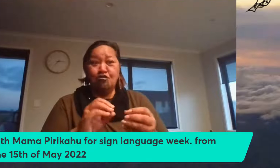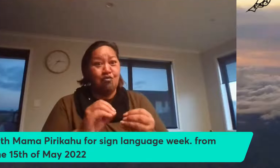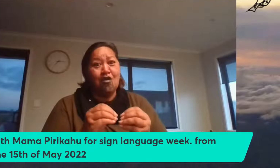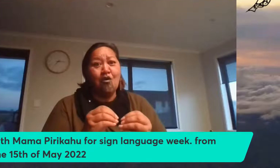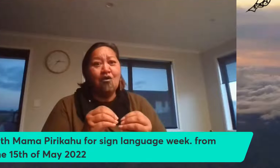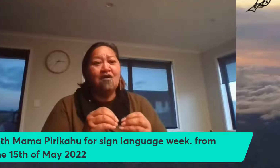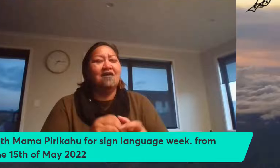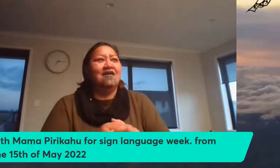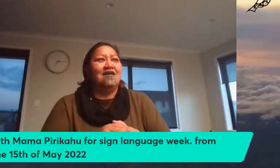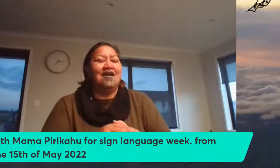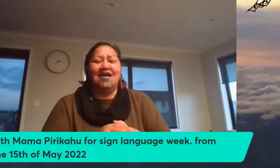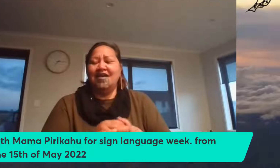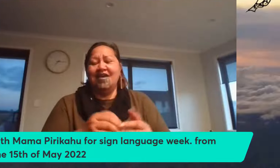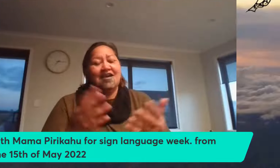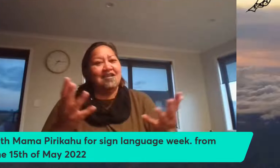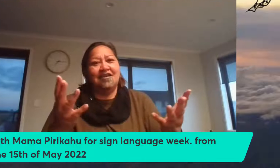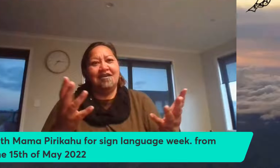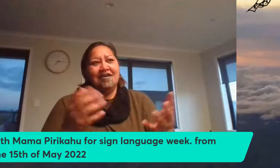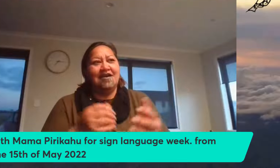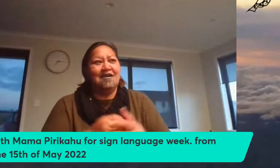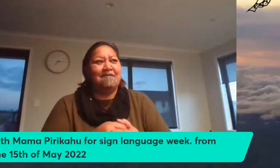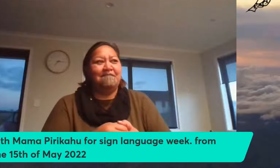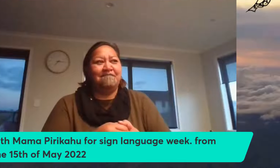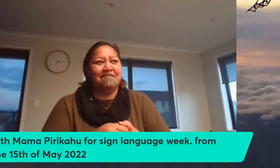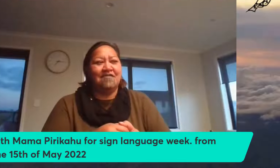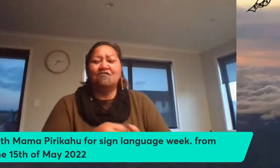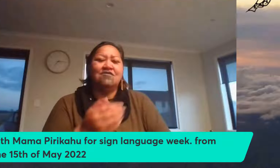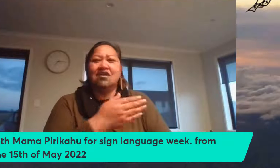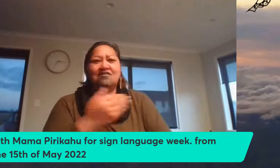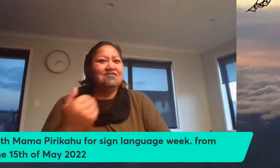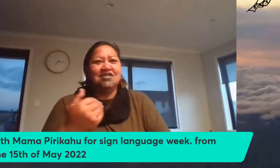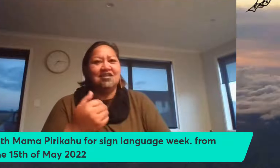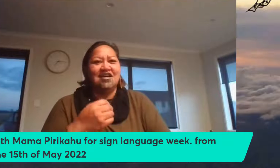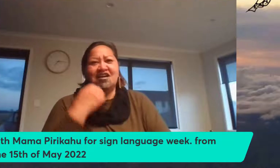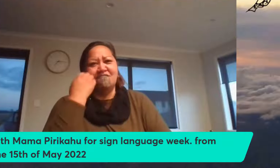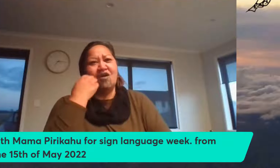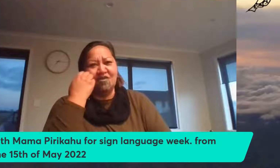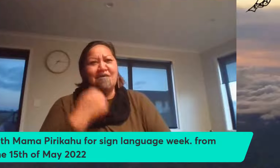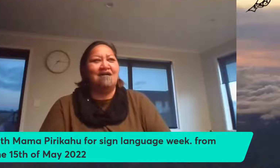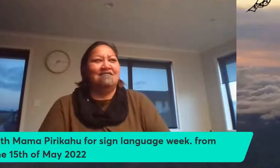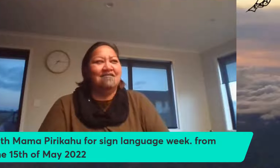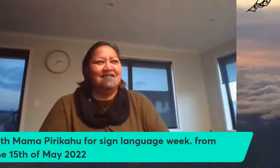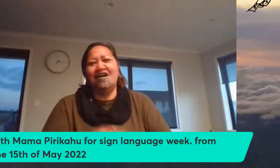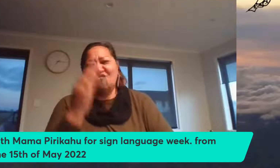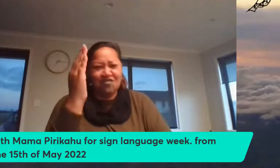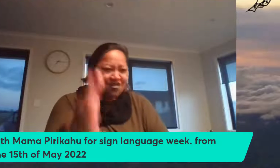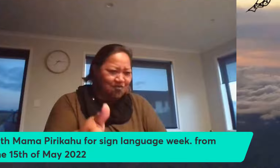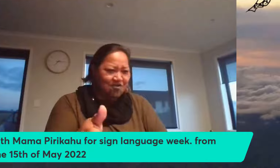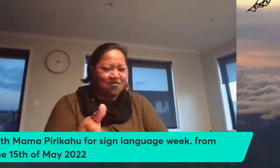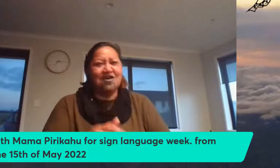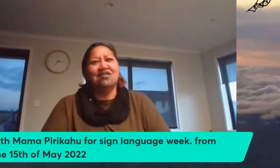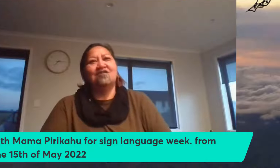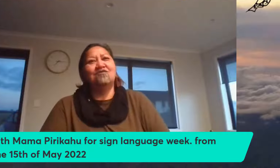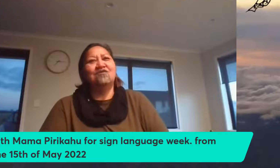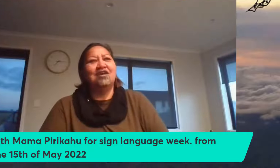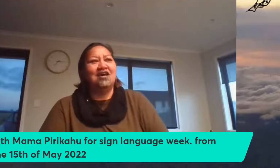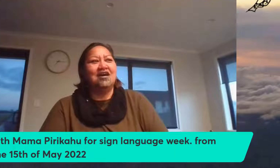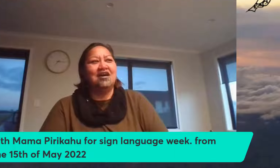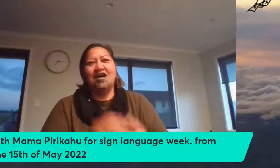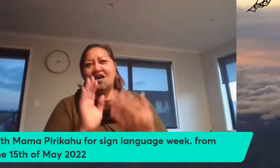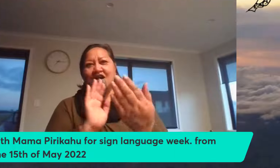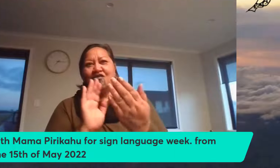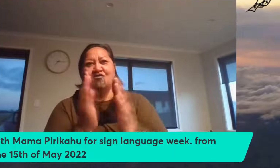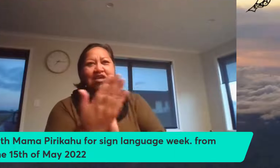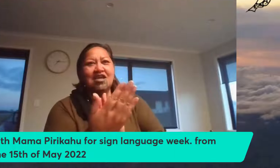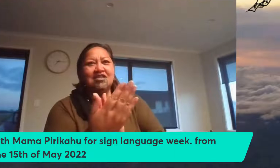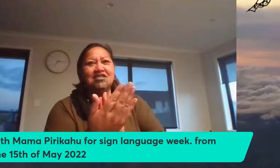He tino wero, engari ko tātou tērā ngai Māori mā. Ko te wero ka